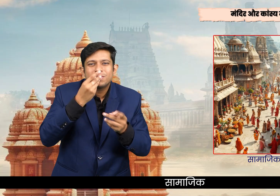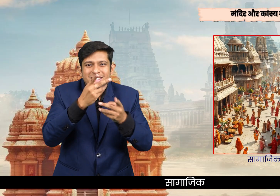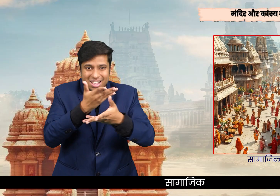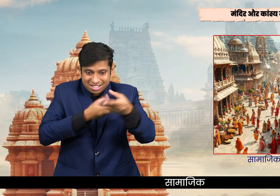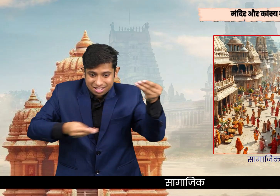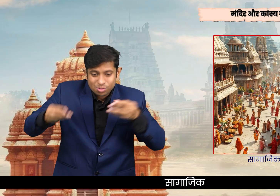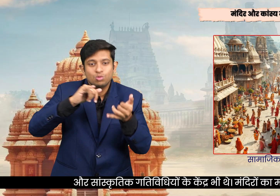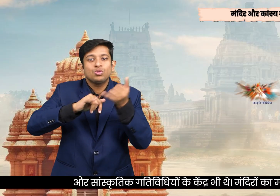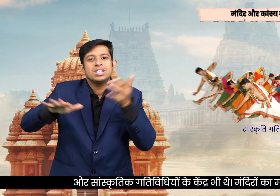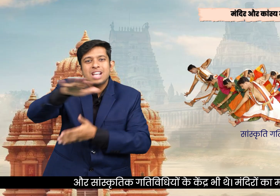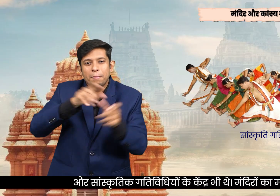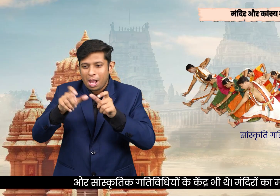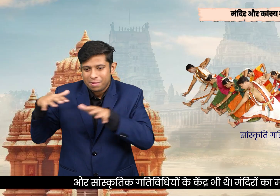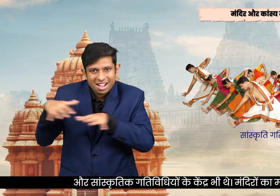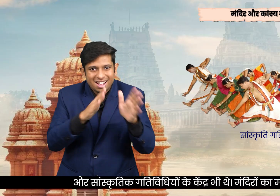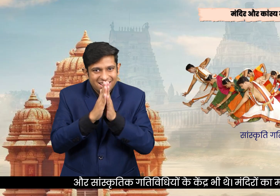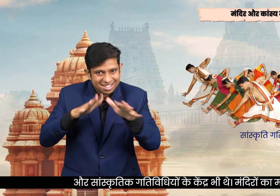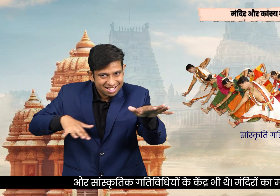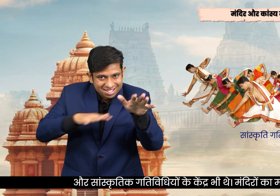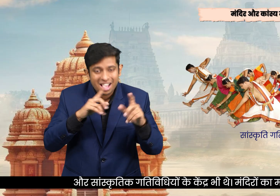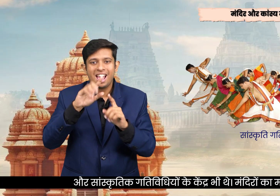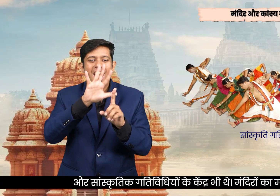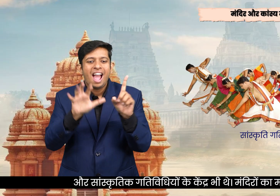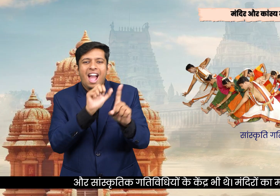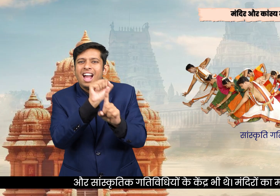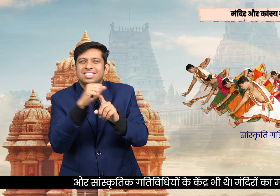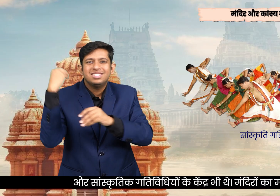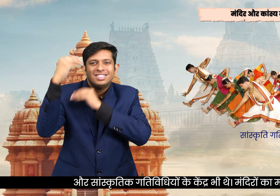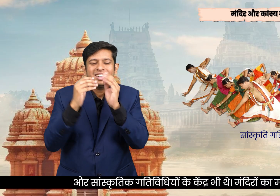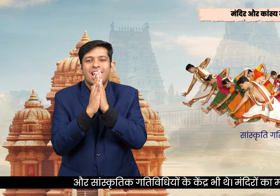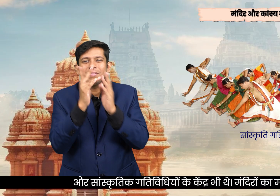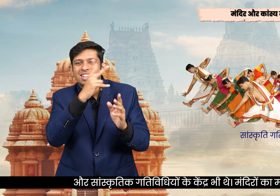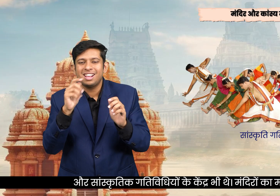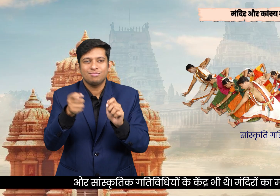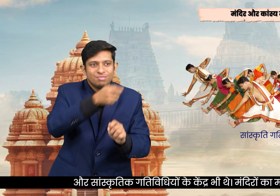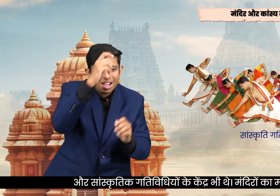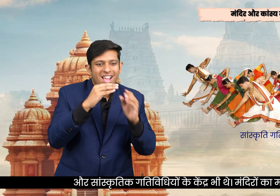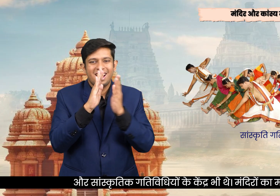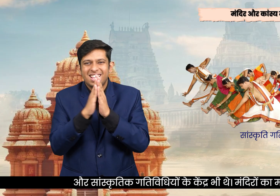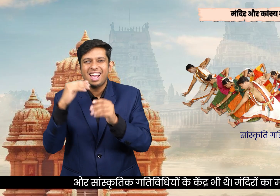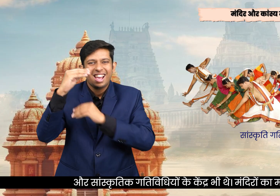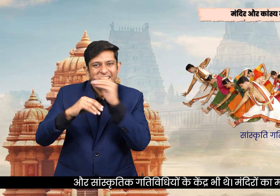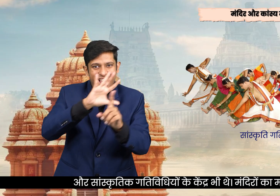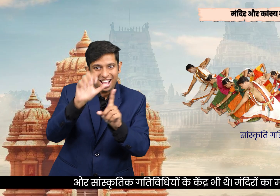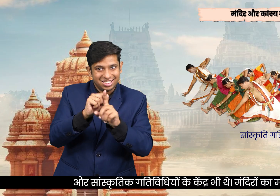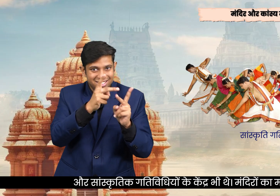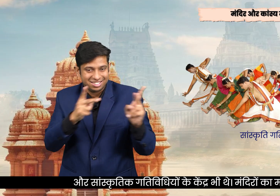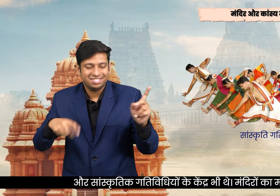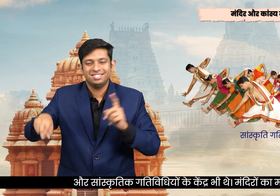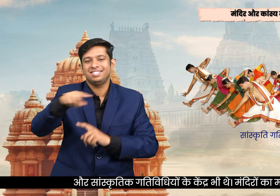सामाजिक और सांस्कृतिक गतिविधियों के केंद्र भी थे। मंदिरों का महत्व।